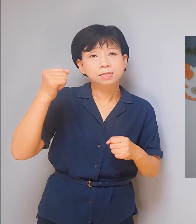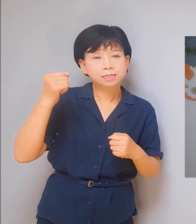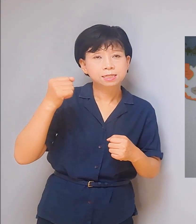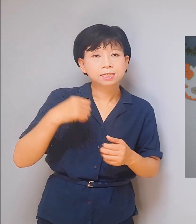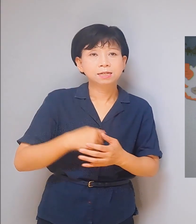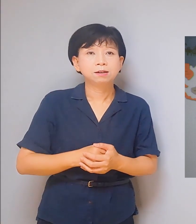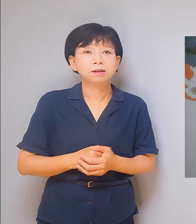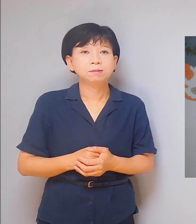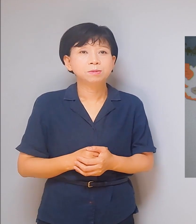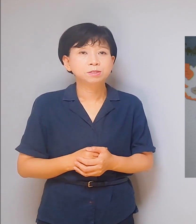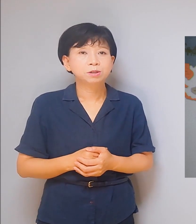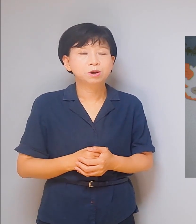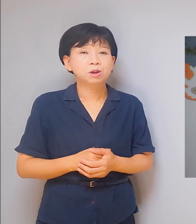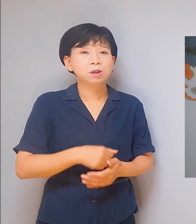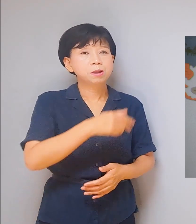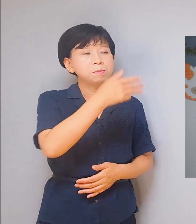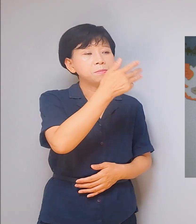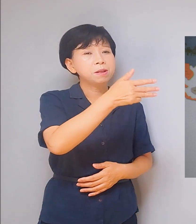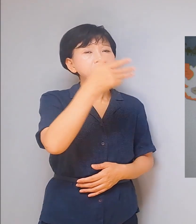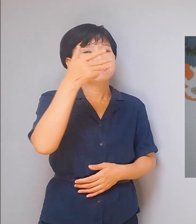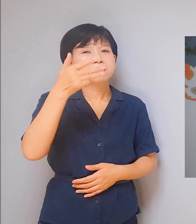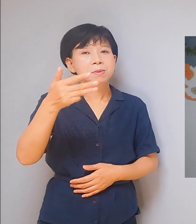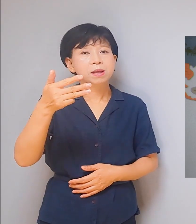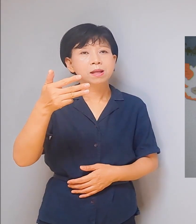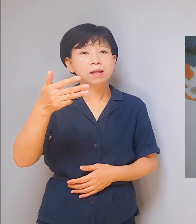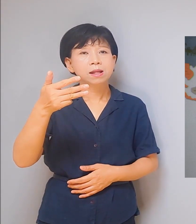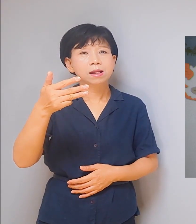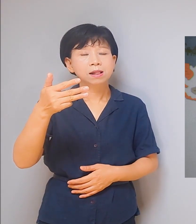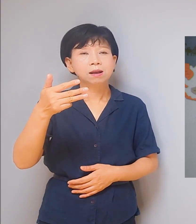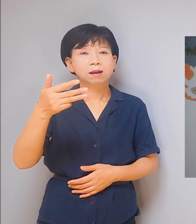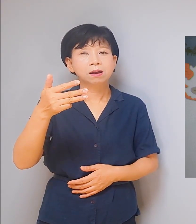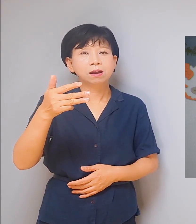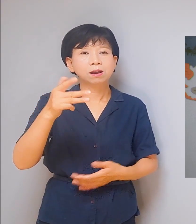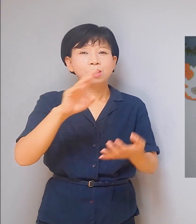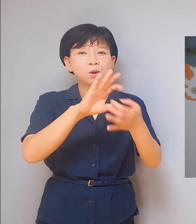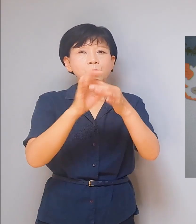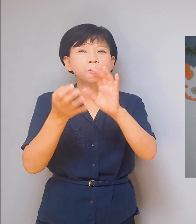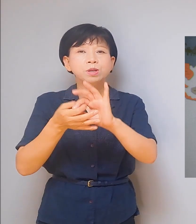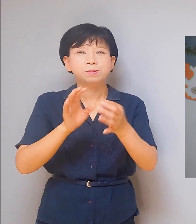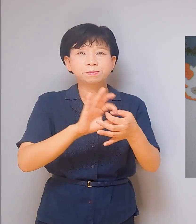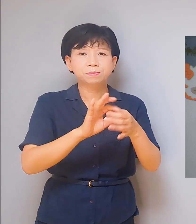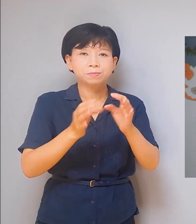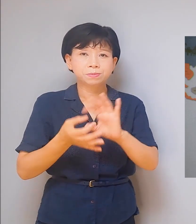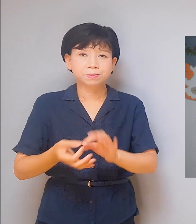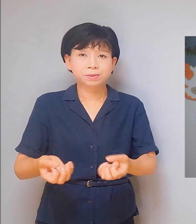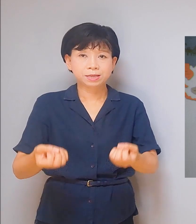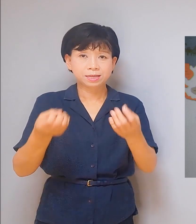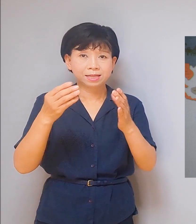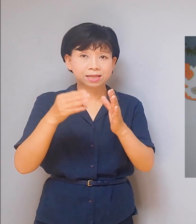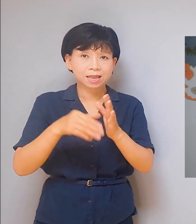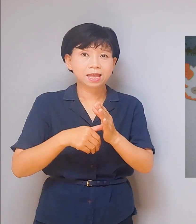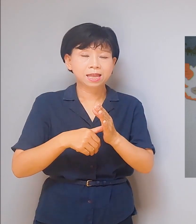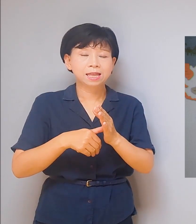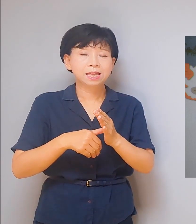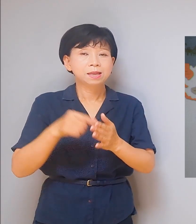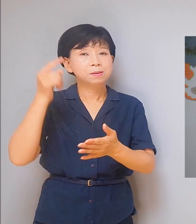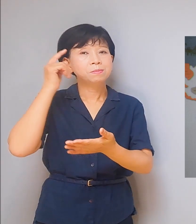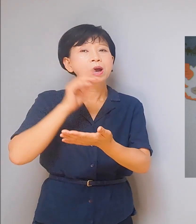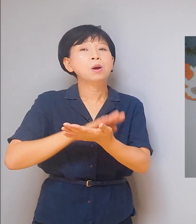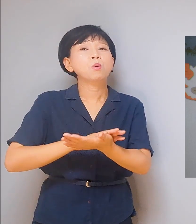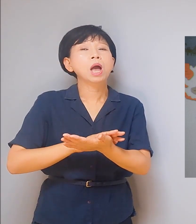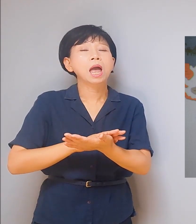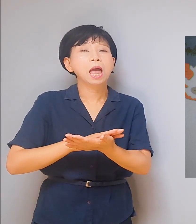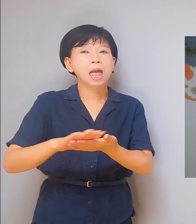많이 들어봤죠? 88 올림픽 때 그랬던 건가요? 아무튼 더 큰 주제는 평화라고 합니다. 네,